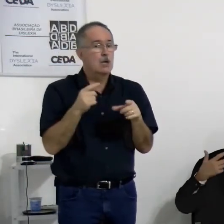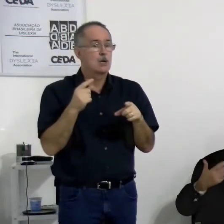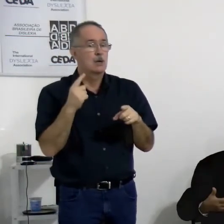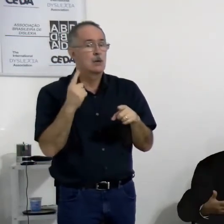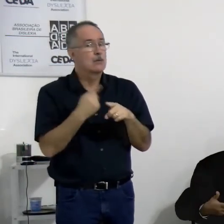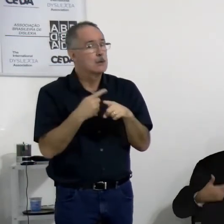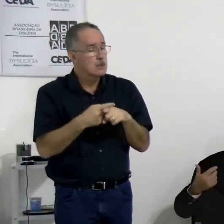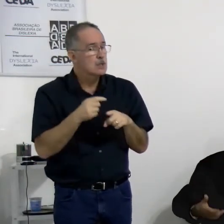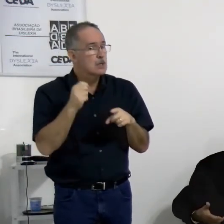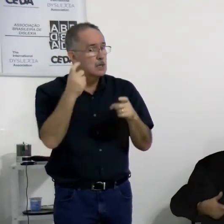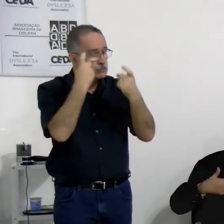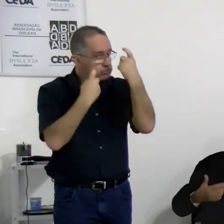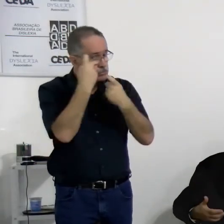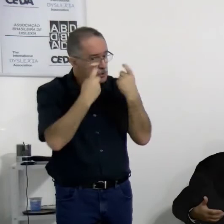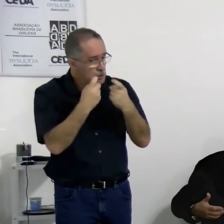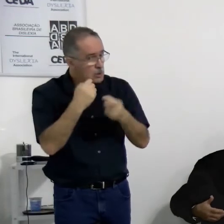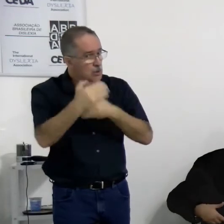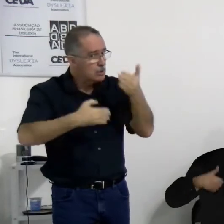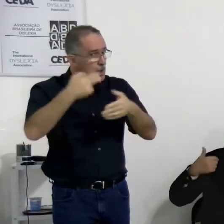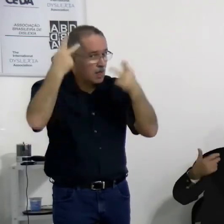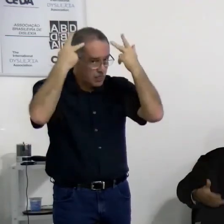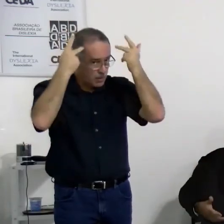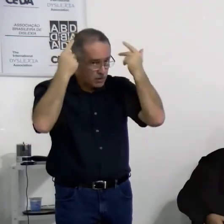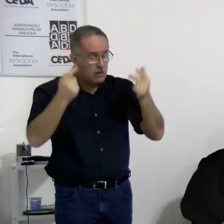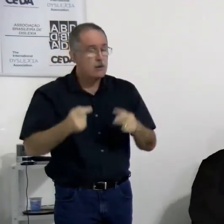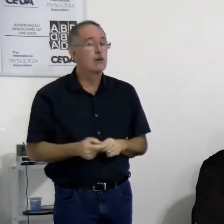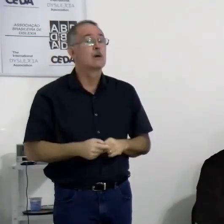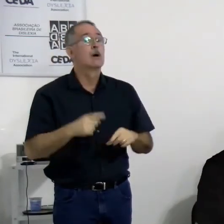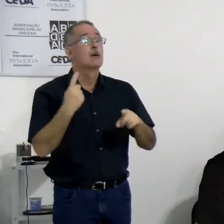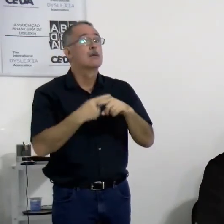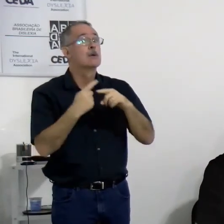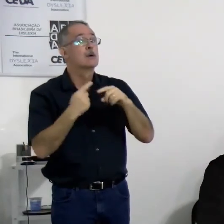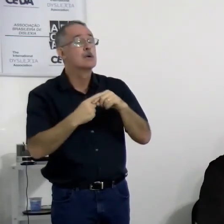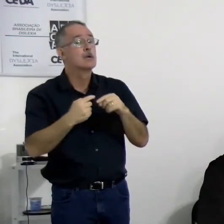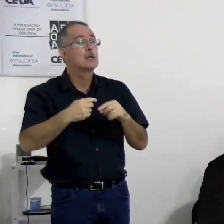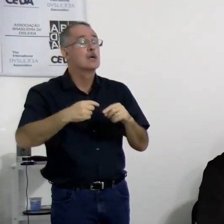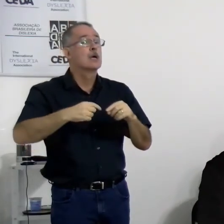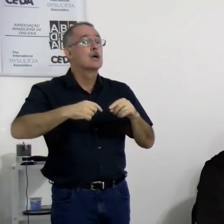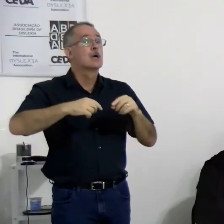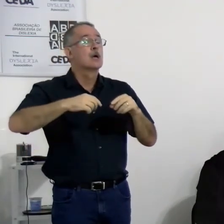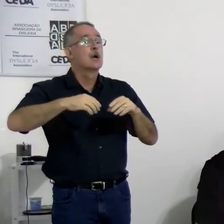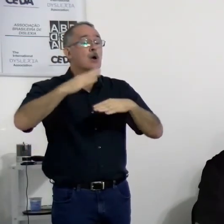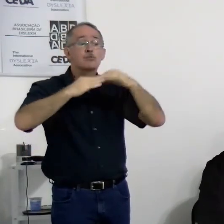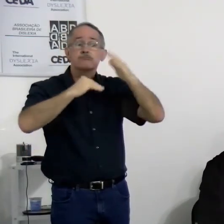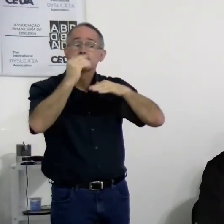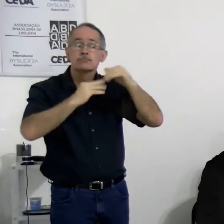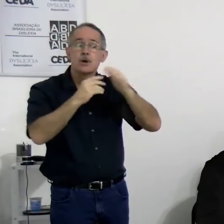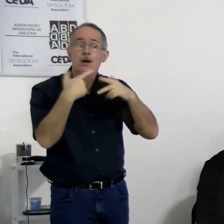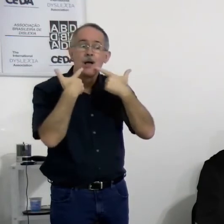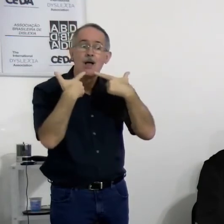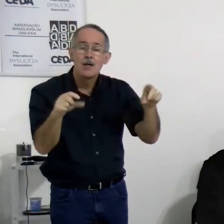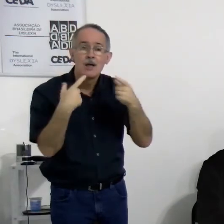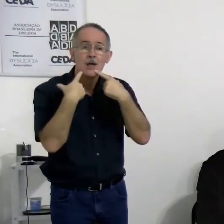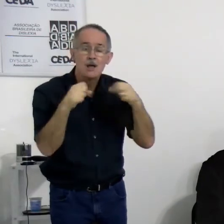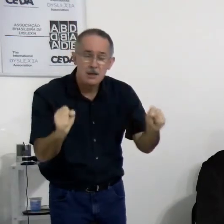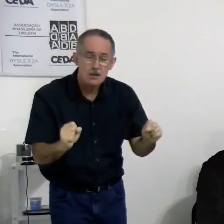se você se preocupa com o desenvolvimento normal das capacidades, das competências linguísticas e metalinguísticas dessa criança.